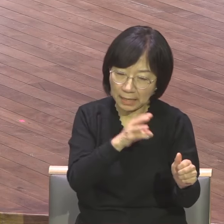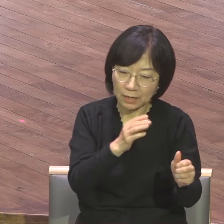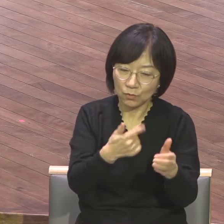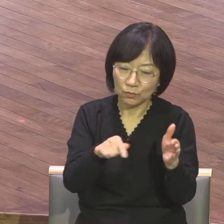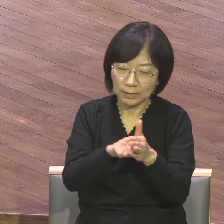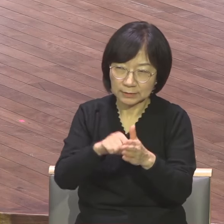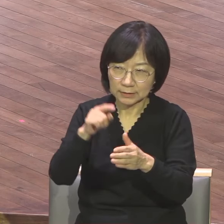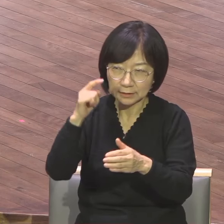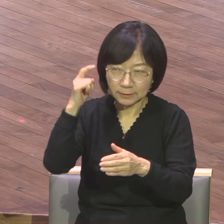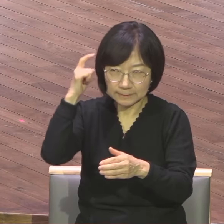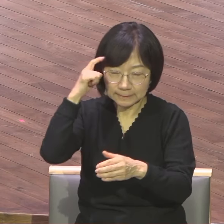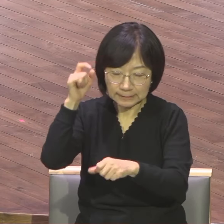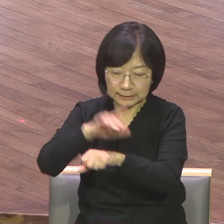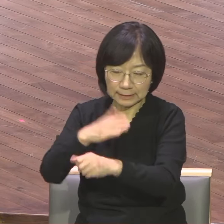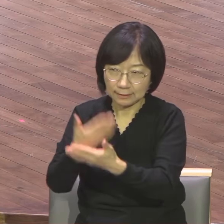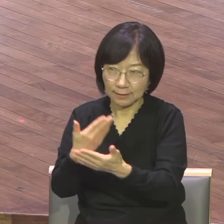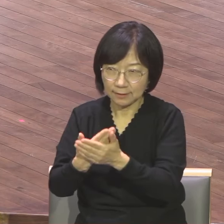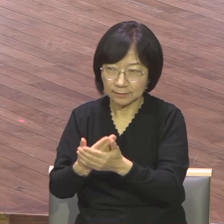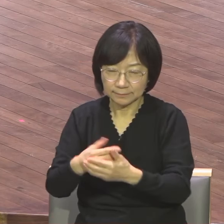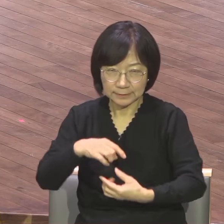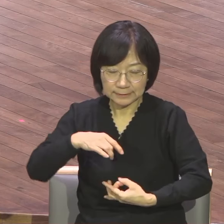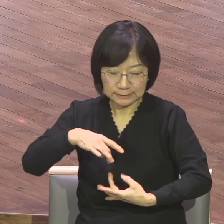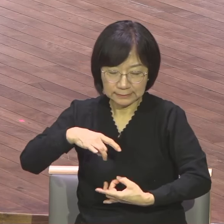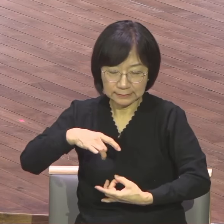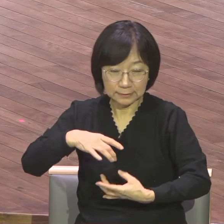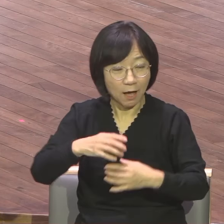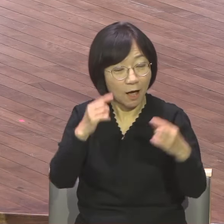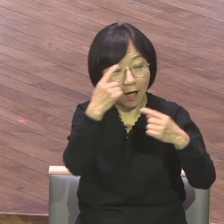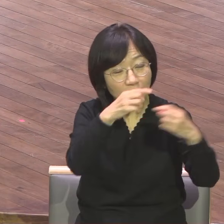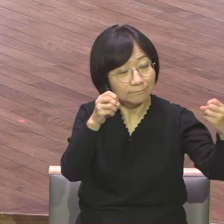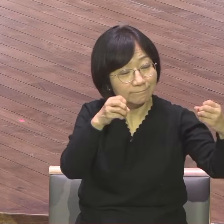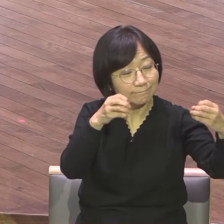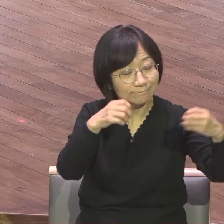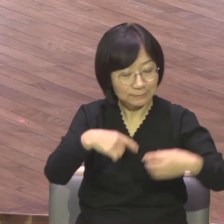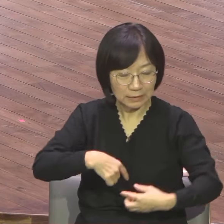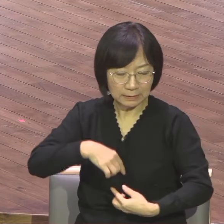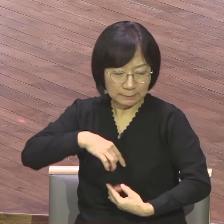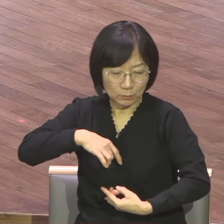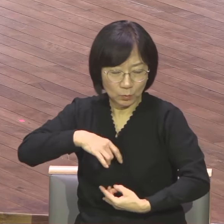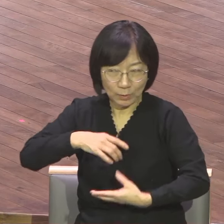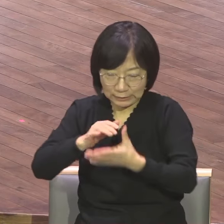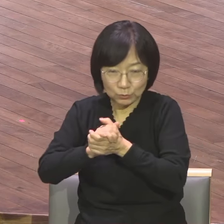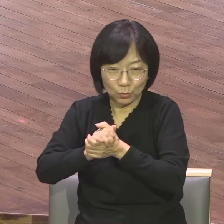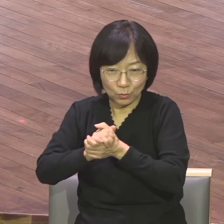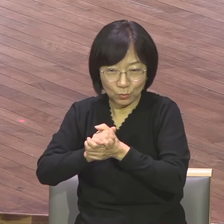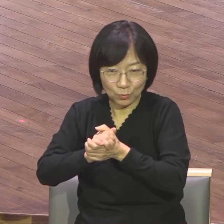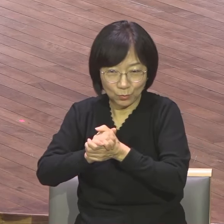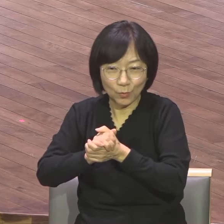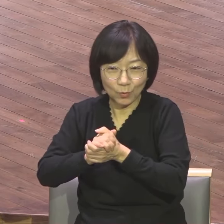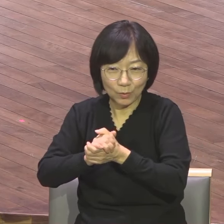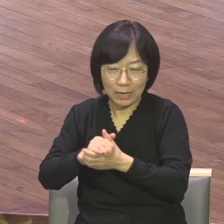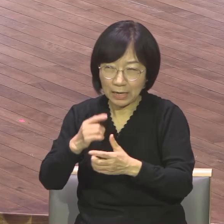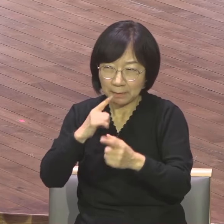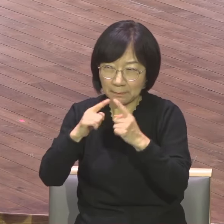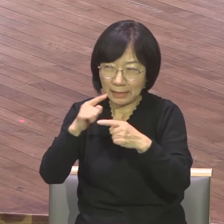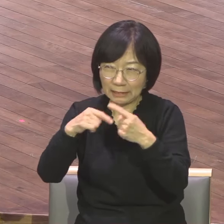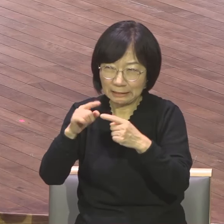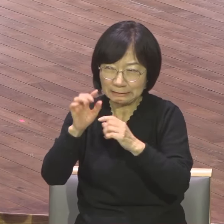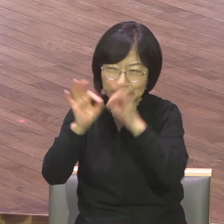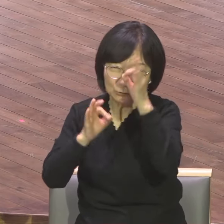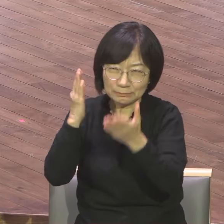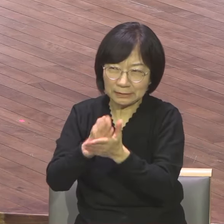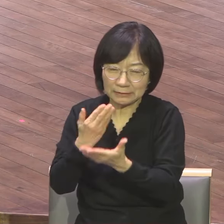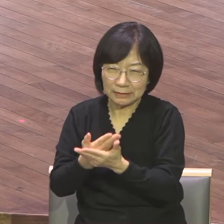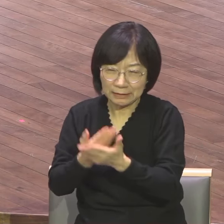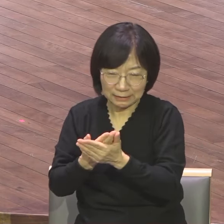대화 눈 쳐다보고 기도한다니까요. 내 마음대로 했다가 잘못되면 어떻게 할 거예요? 목사가 돼가지고. 내 말이 영향이